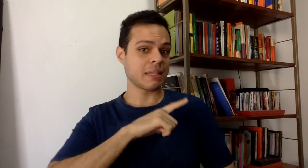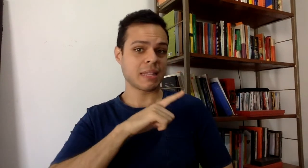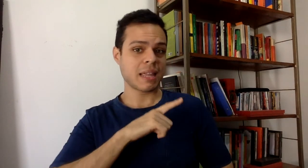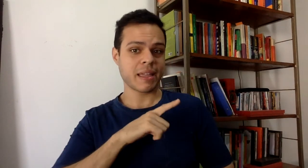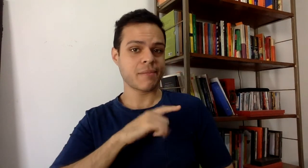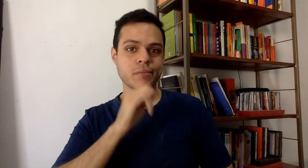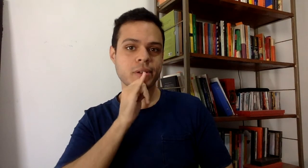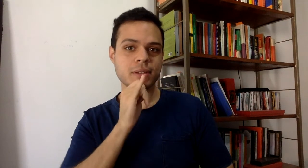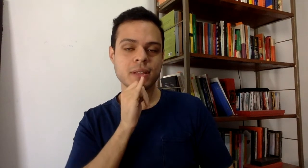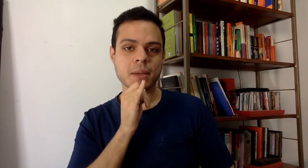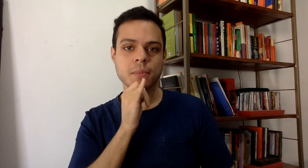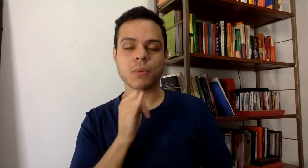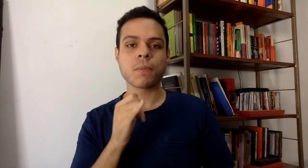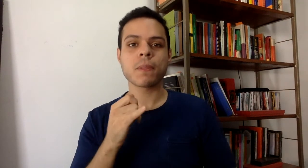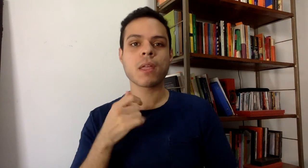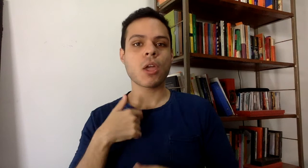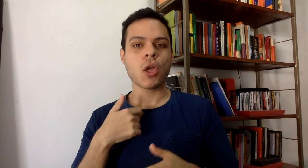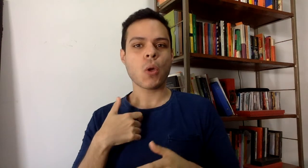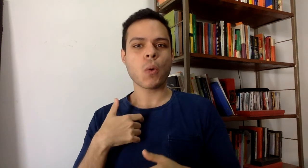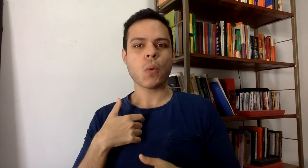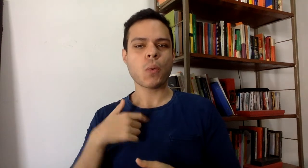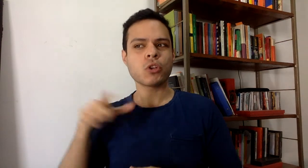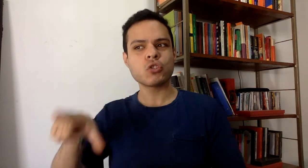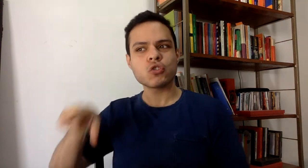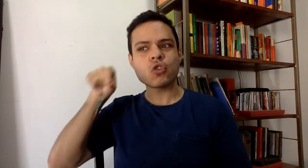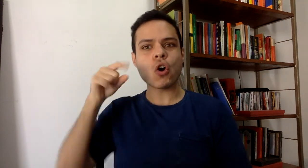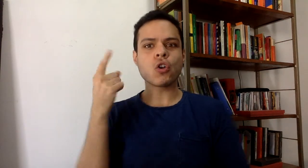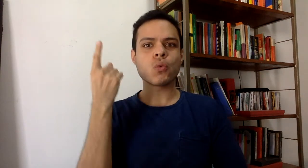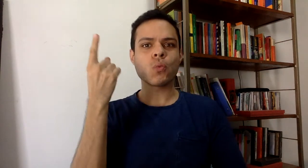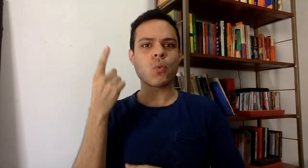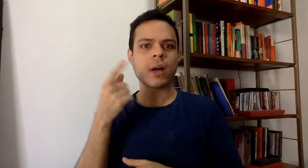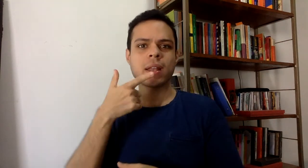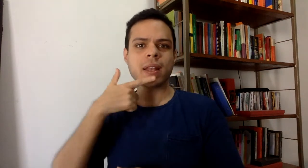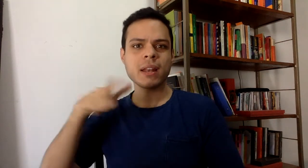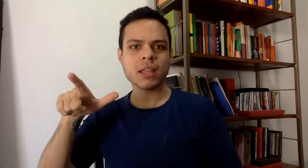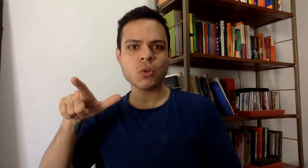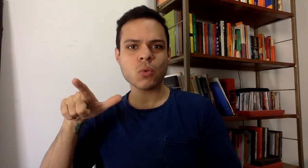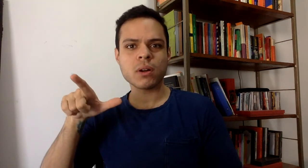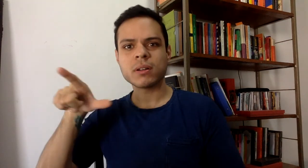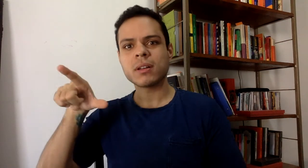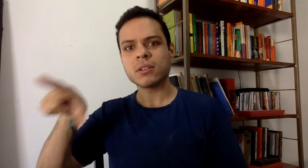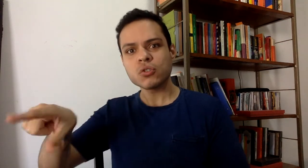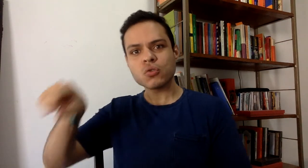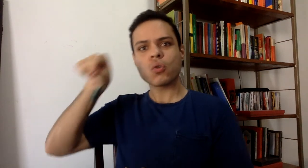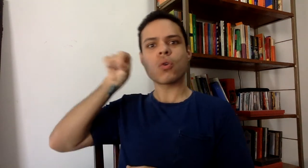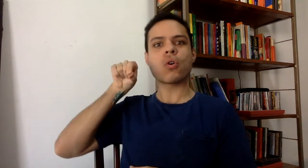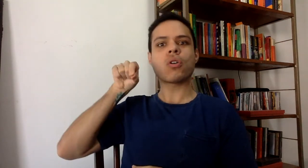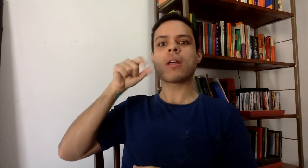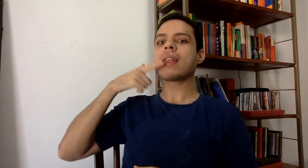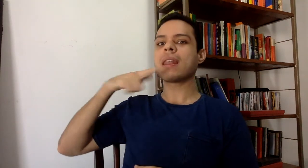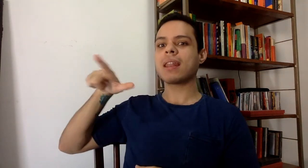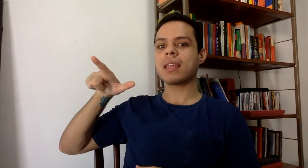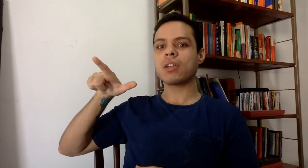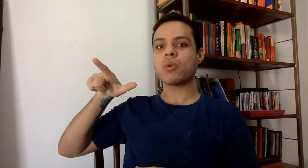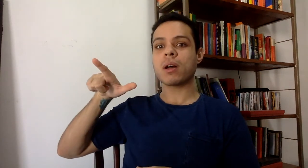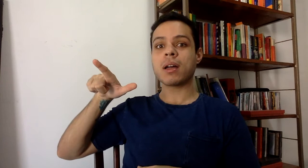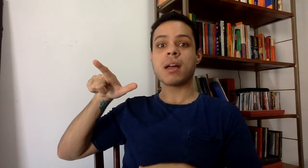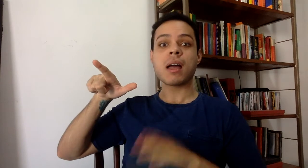Então, nós podemos utilizar uma língua com uma linguagem mais formal ou